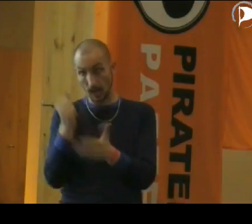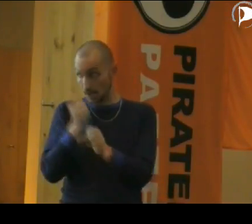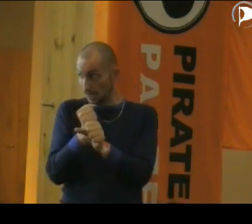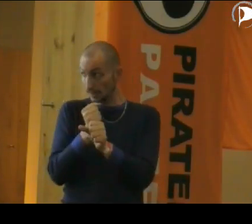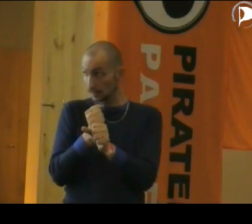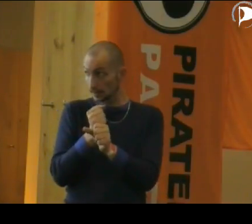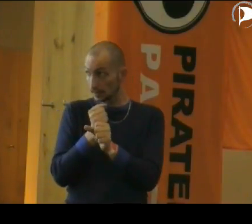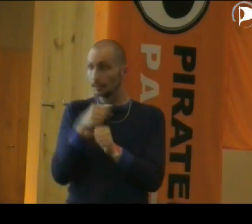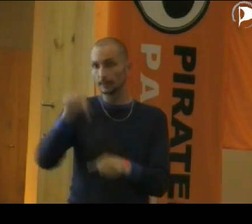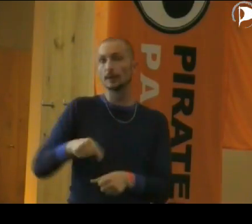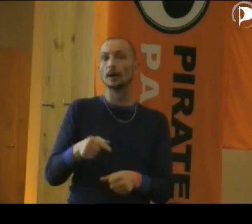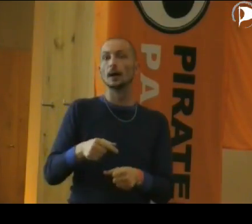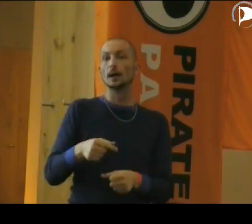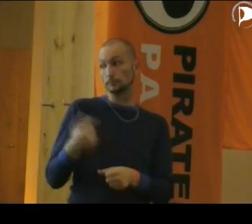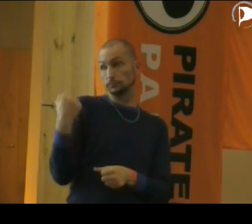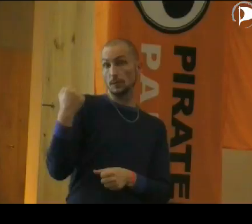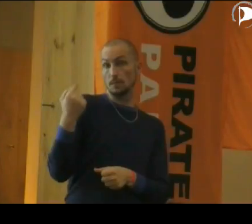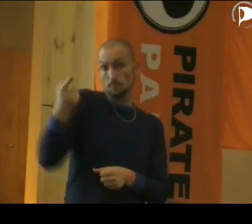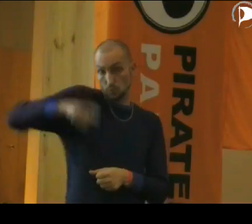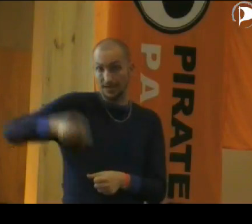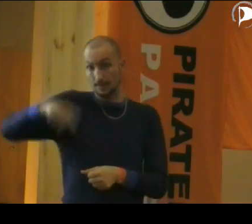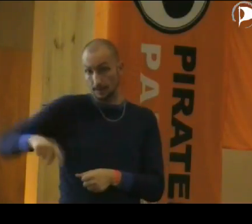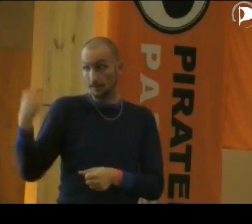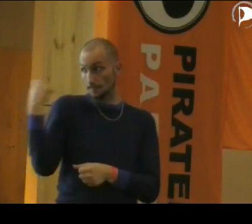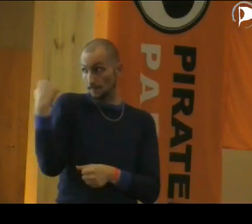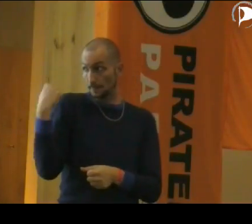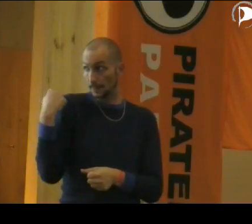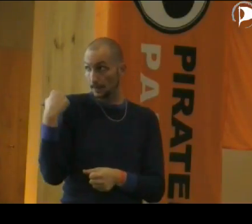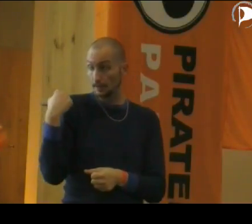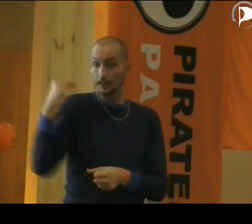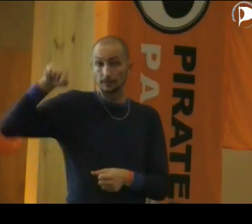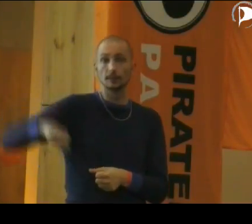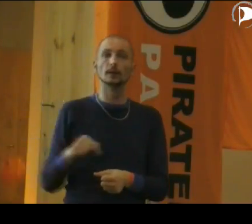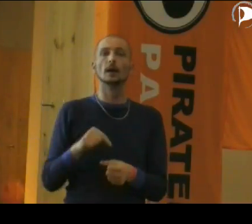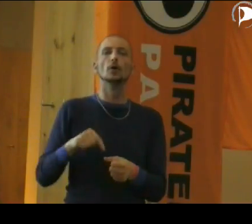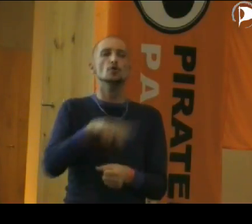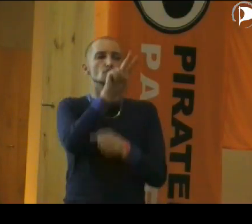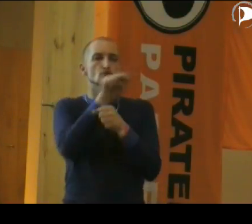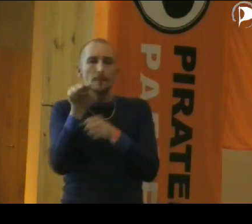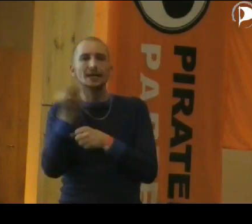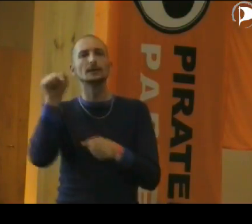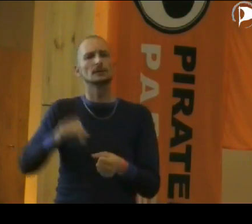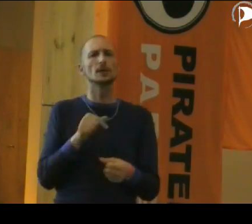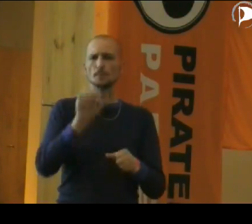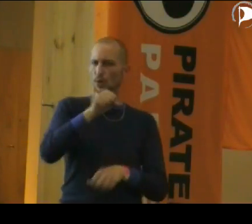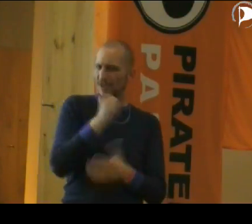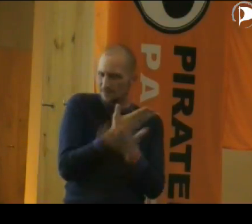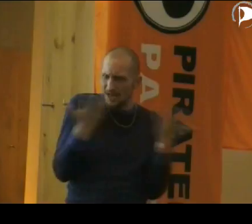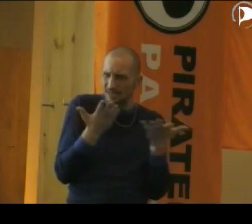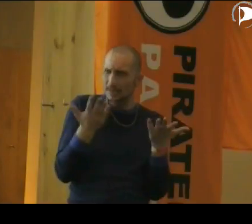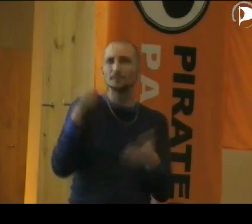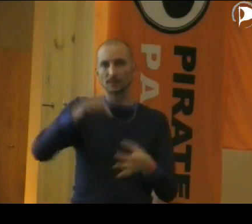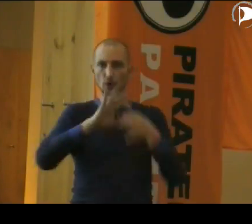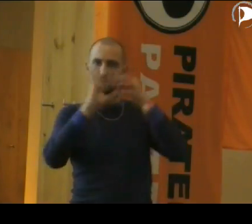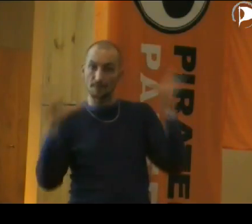vereinigung oder inhalt zu benutzen einfach und linken club mix zu verschaffen welche möglichkeiten dort bestehen und ich werde hier bis